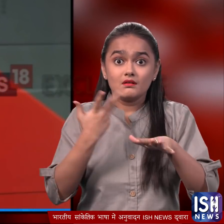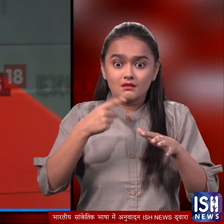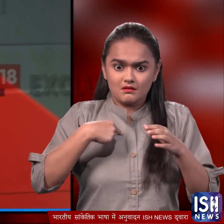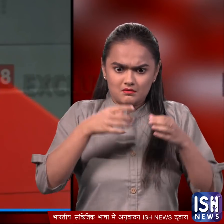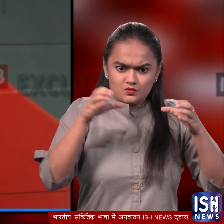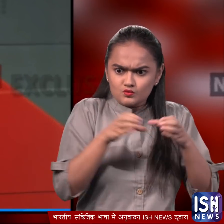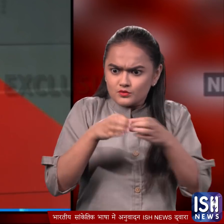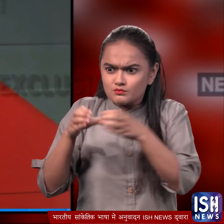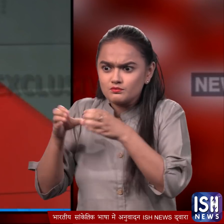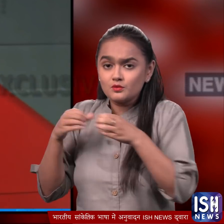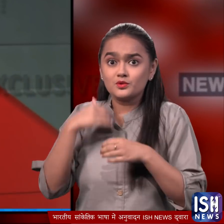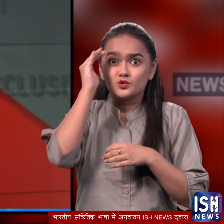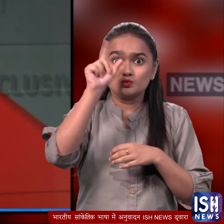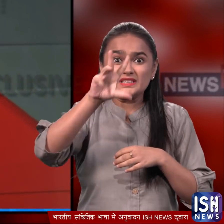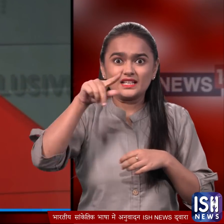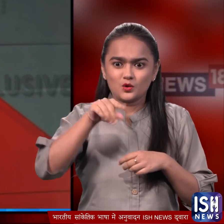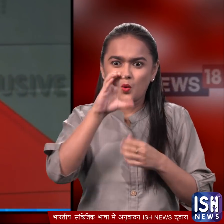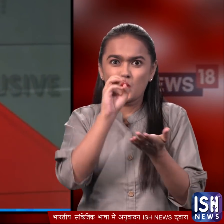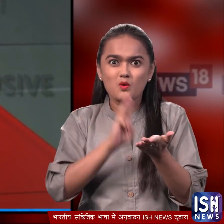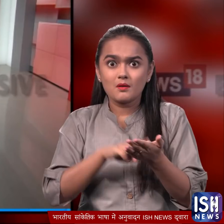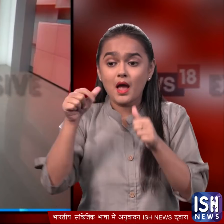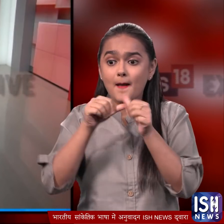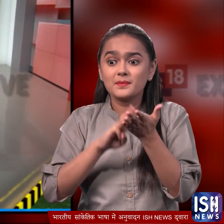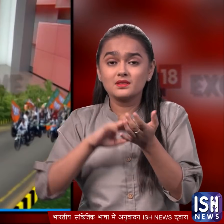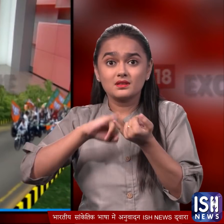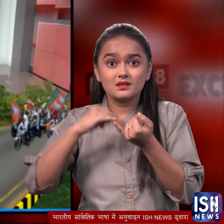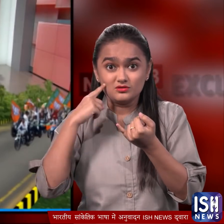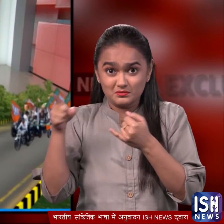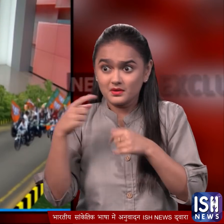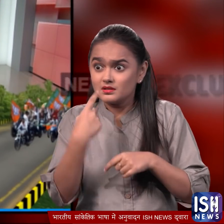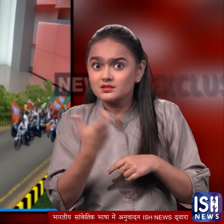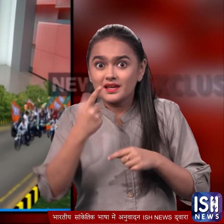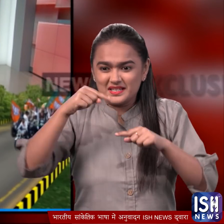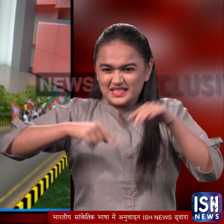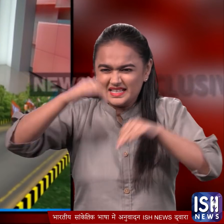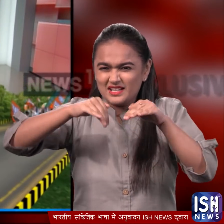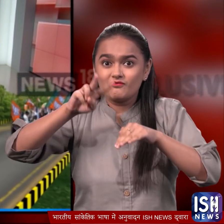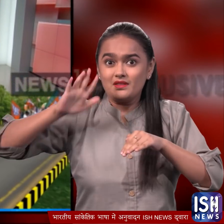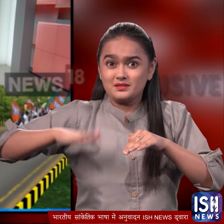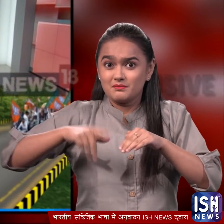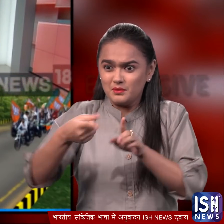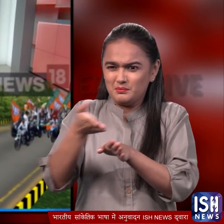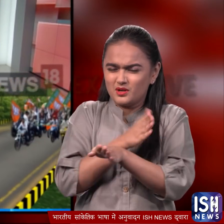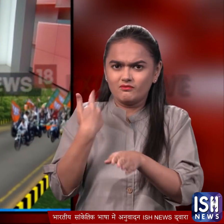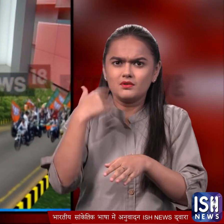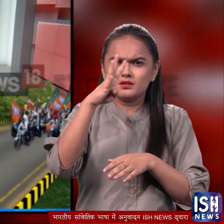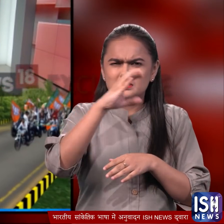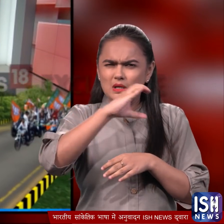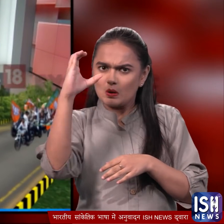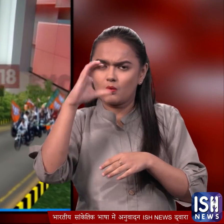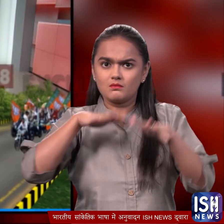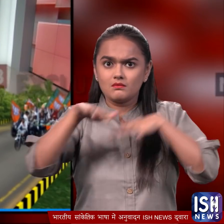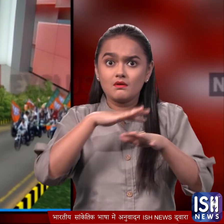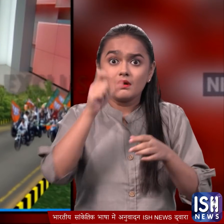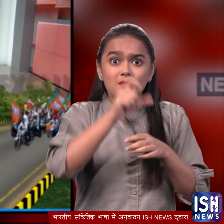अभियान चलाएगी। News18.com के अमन शर्मा की रिपोर्ट है कि विधानसभा चुनाव से पहले बीजेपी पूरे राज्य में 4 करोड़ लोगों